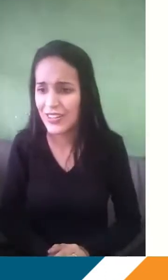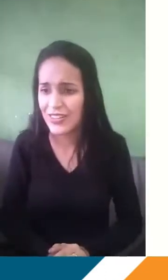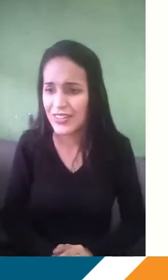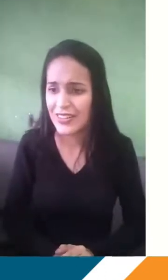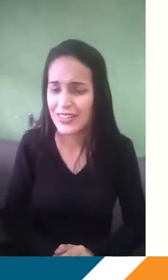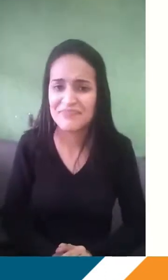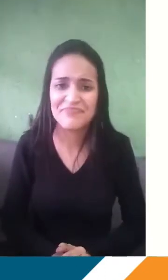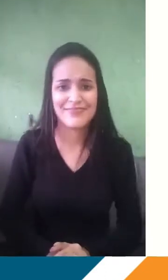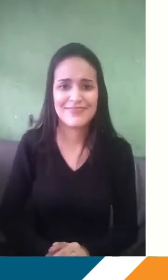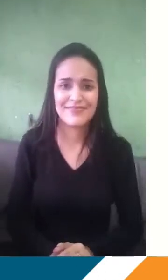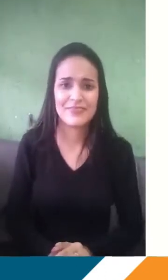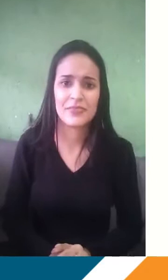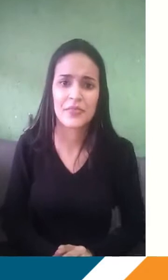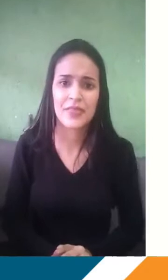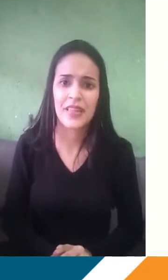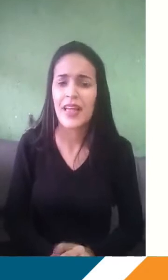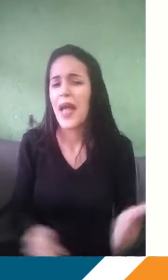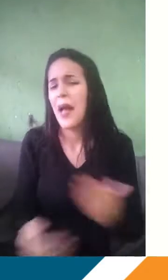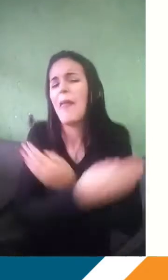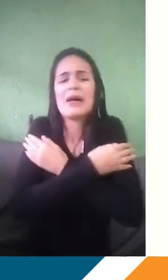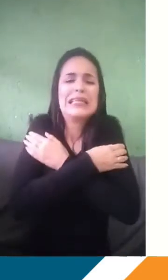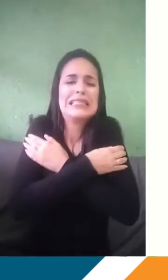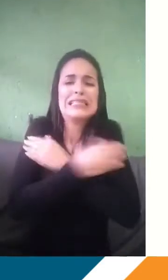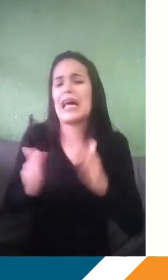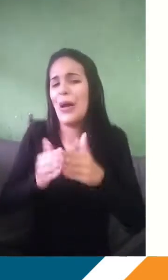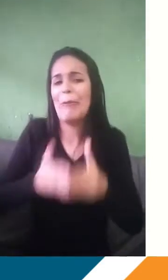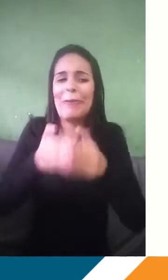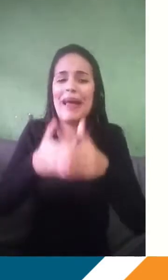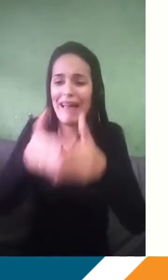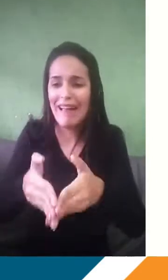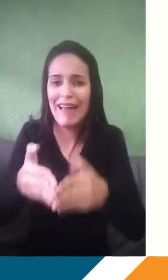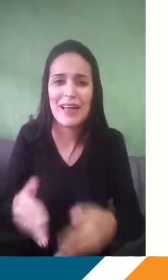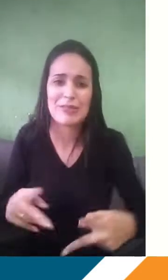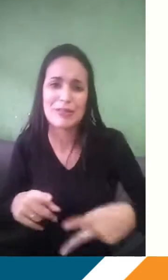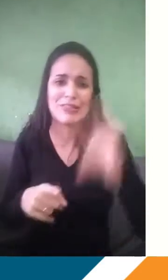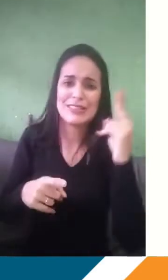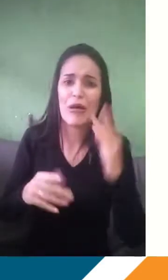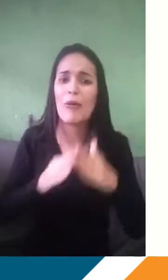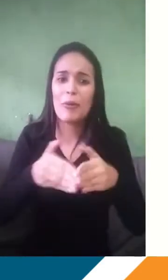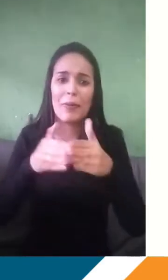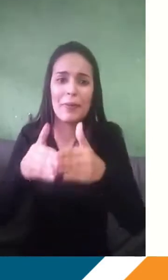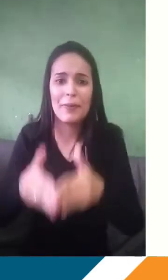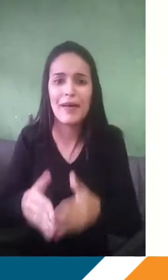os barcos, cirurgião dos barcos. Cicatriz úmida própria. Preguiça das luzes brilhantes.